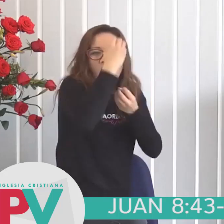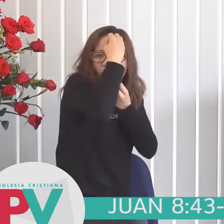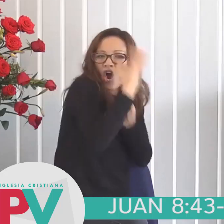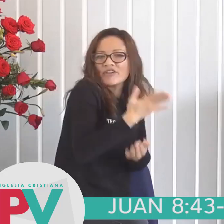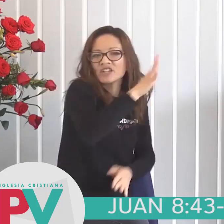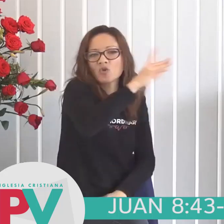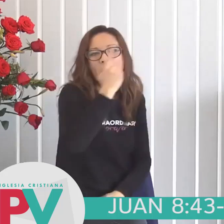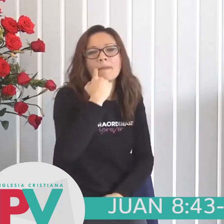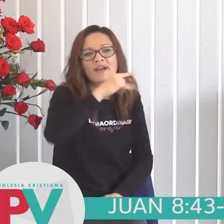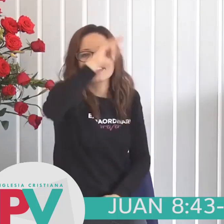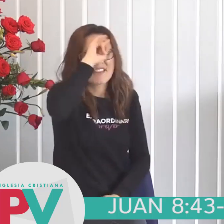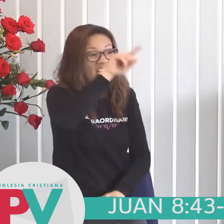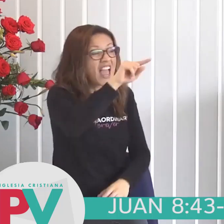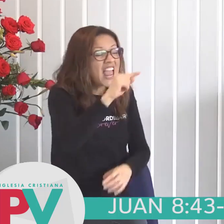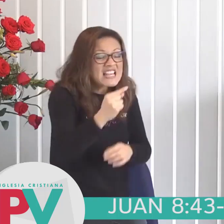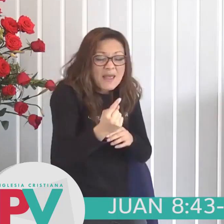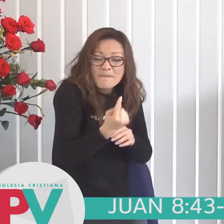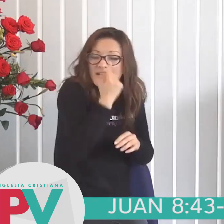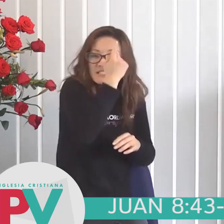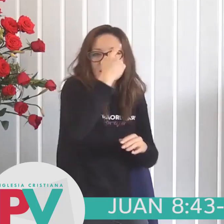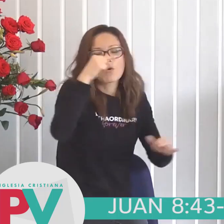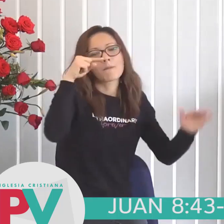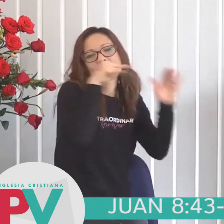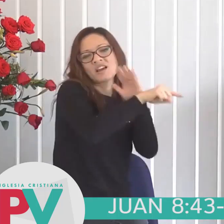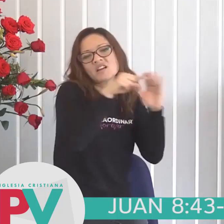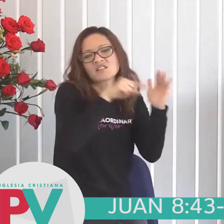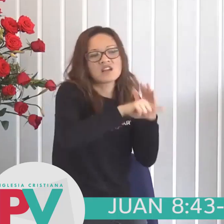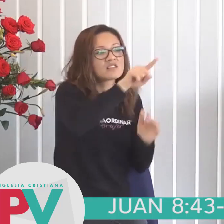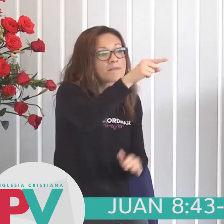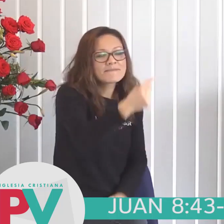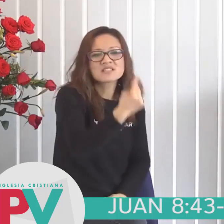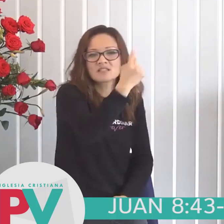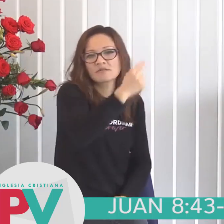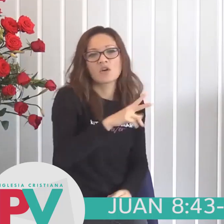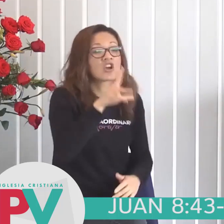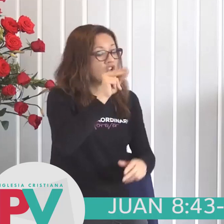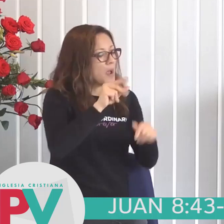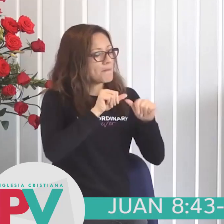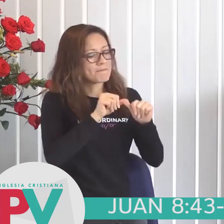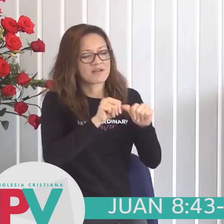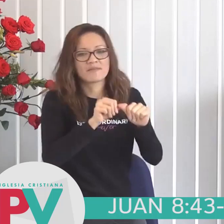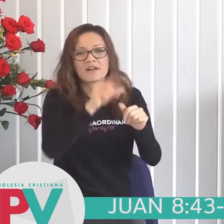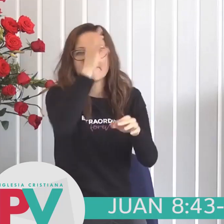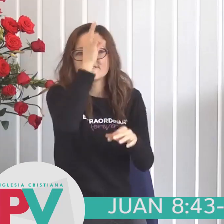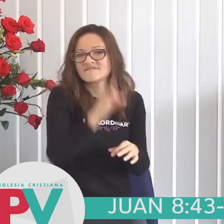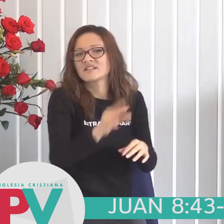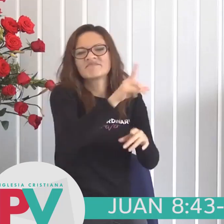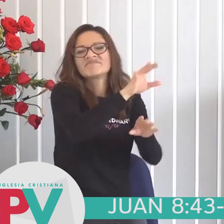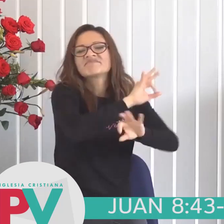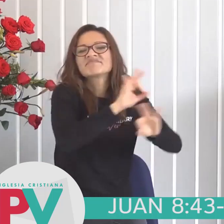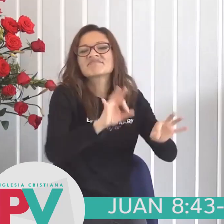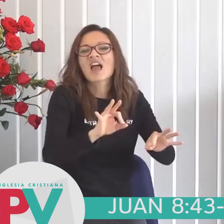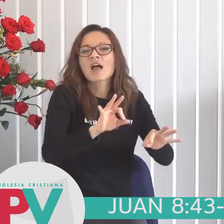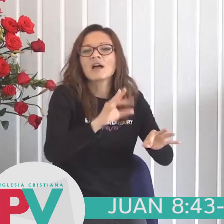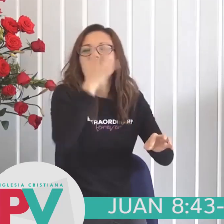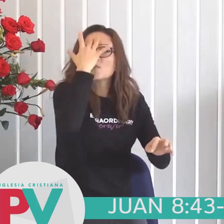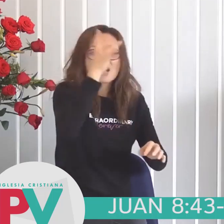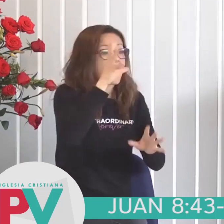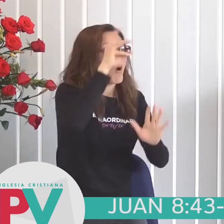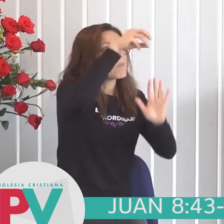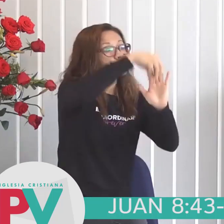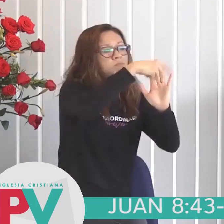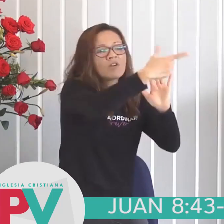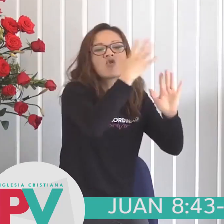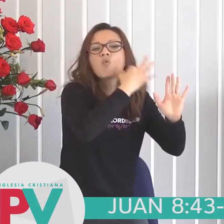queréis hacer. Él ha sido homicida desde el principio y no ha permanecido en la verdad porque no hay